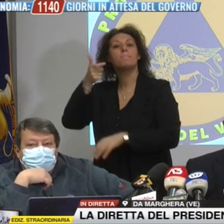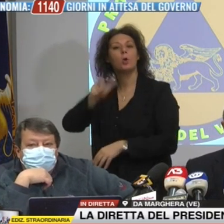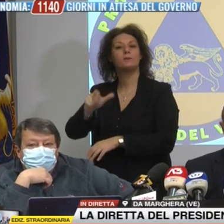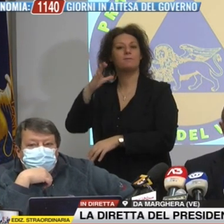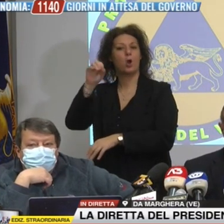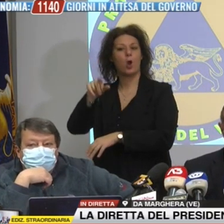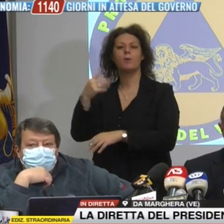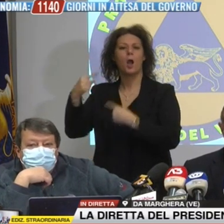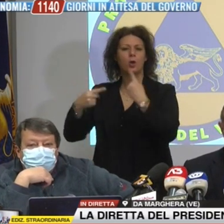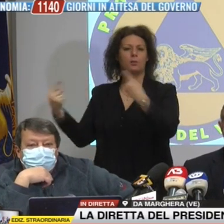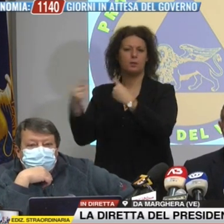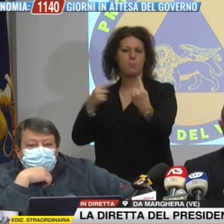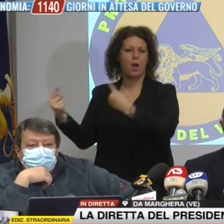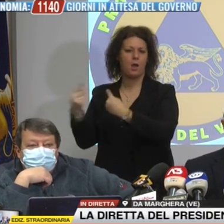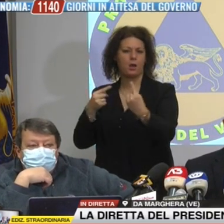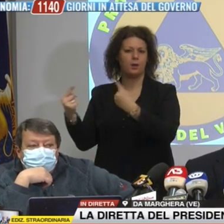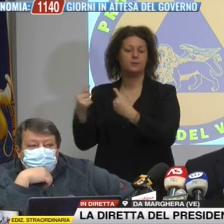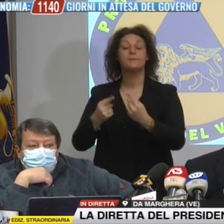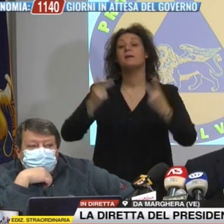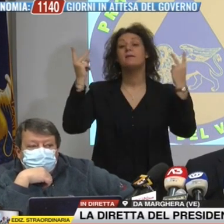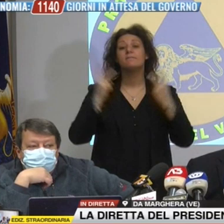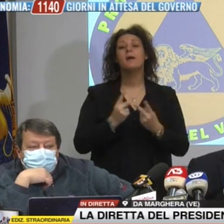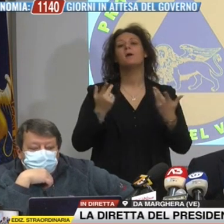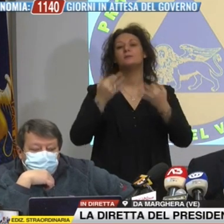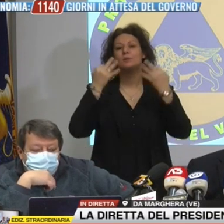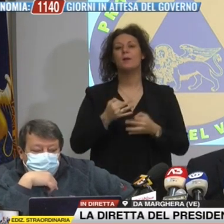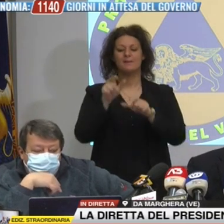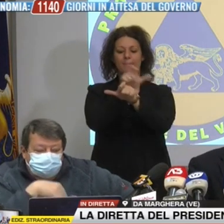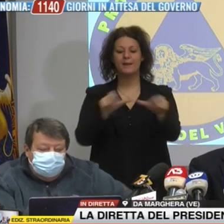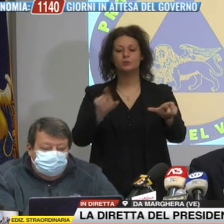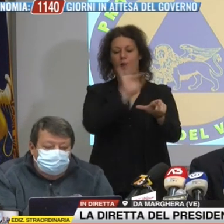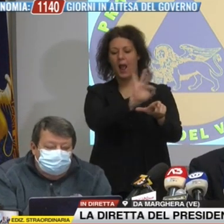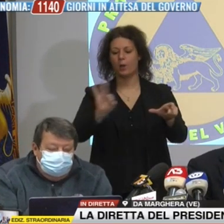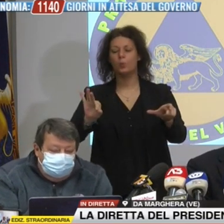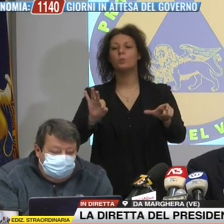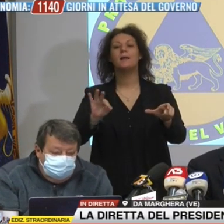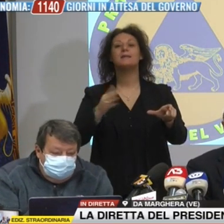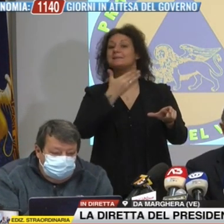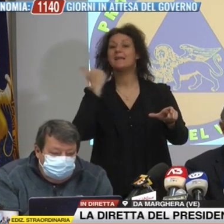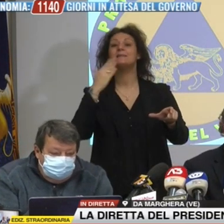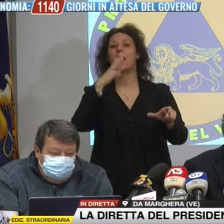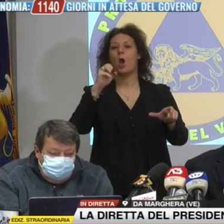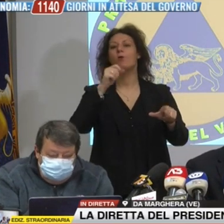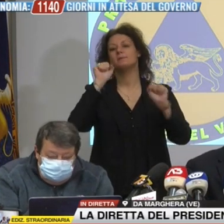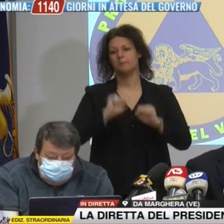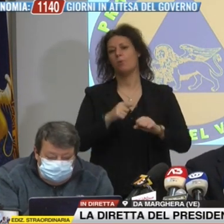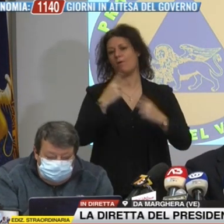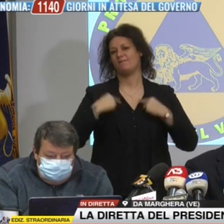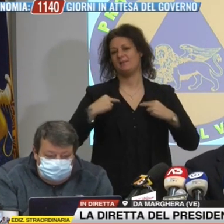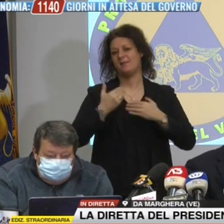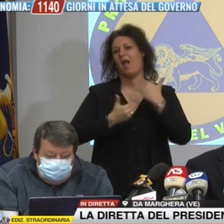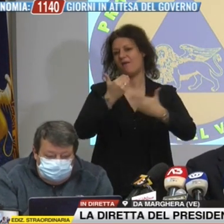morti che se non aveva il Covid viveva qualche giorno in più, o qualche mese in più, qualche anno in più o anche anni in più.